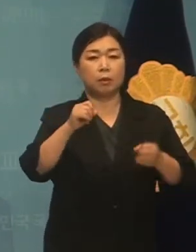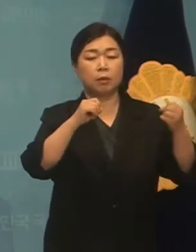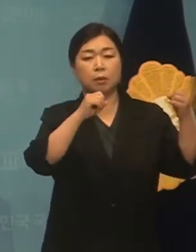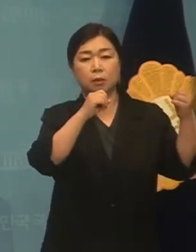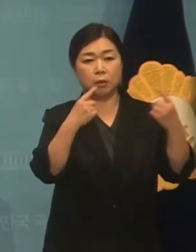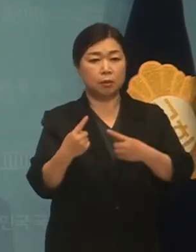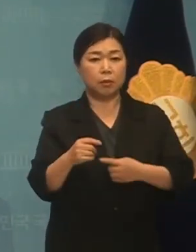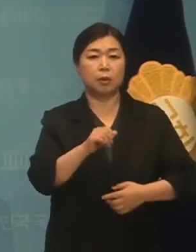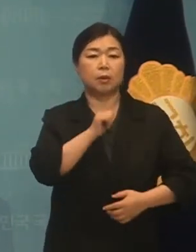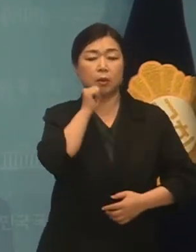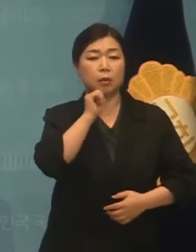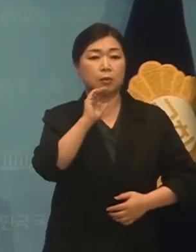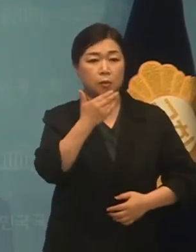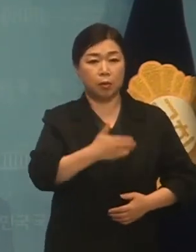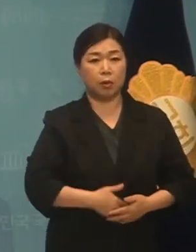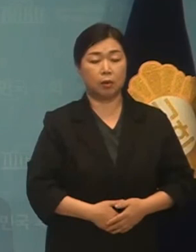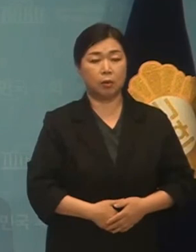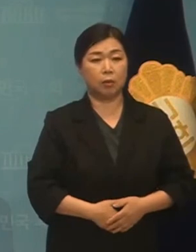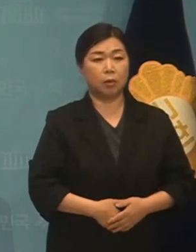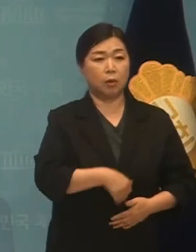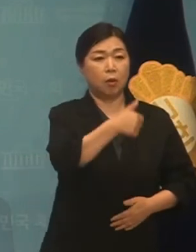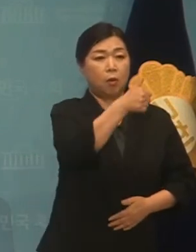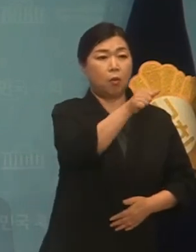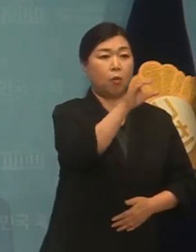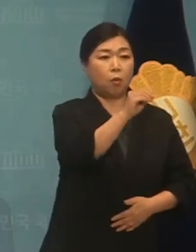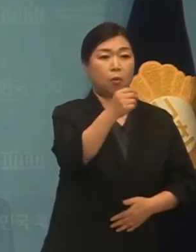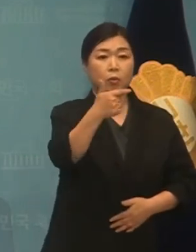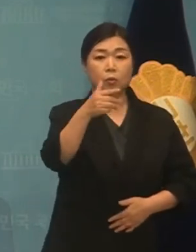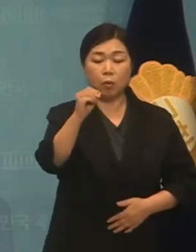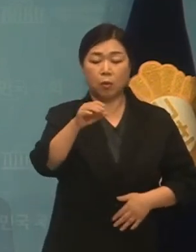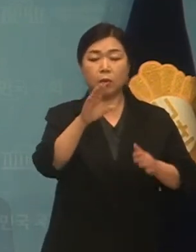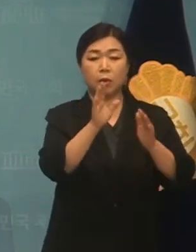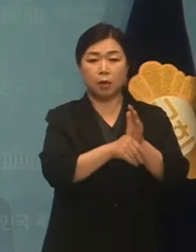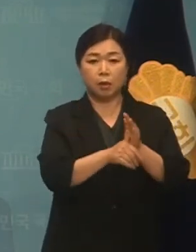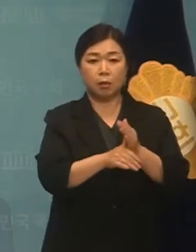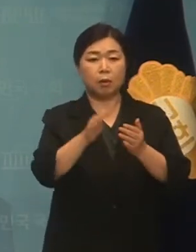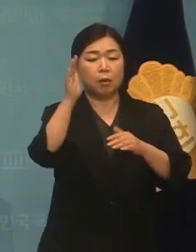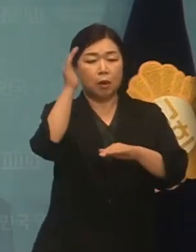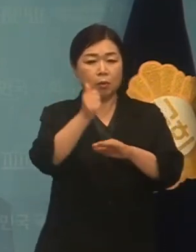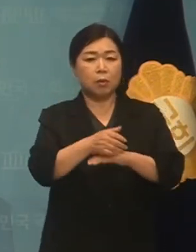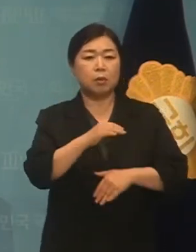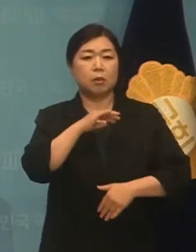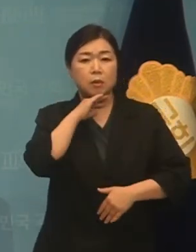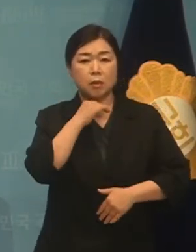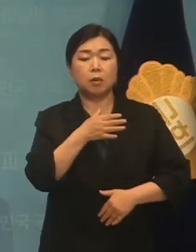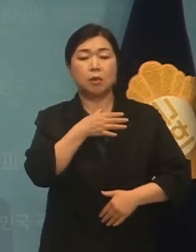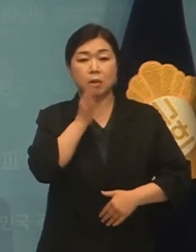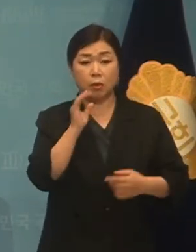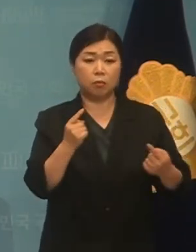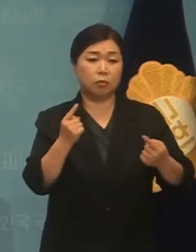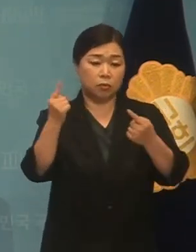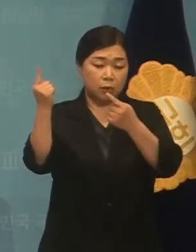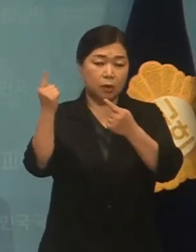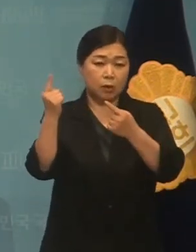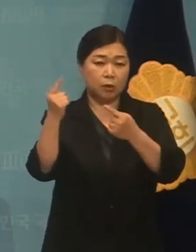있습니다. 5060 세대들은 노후 걱정에 삶의 희망마저